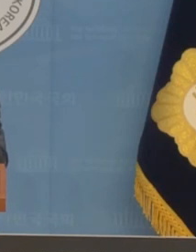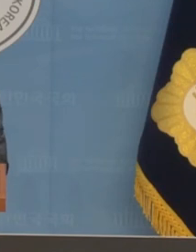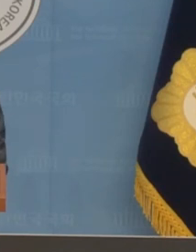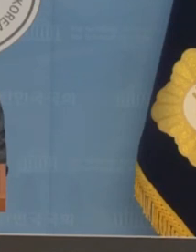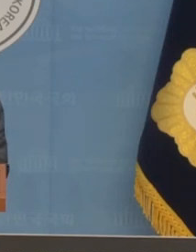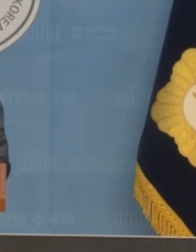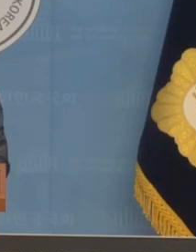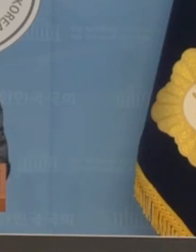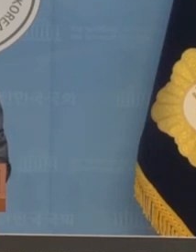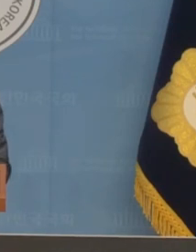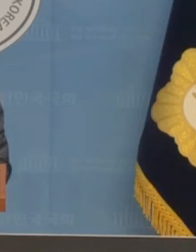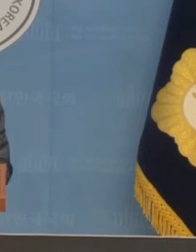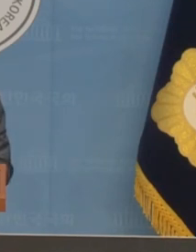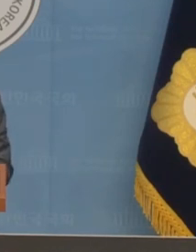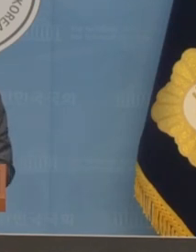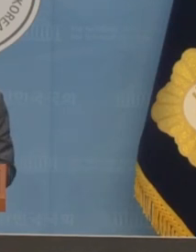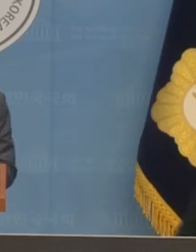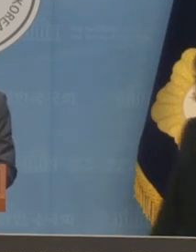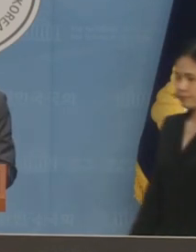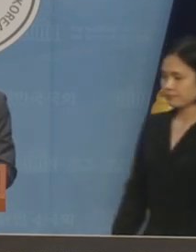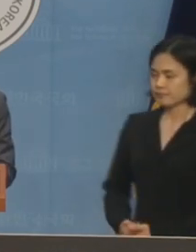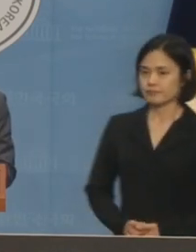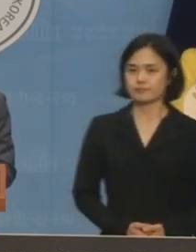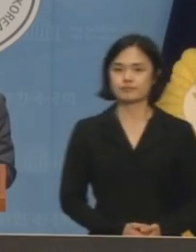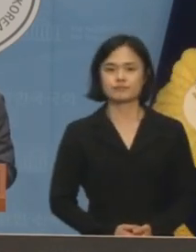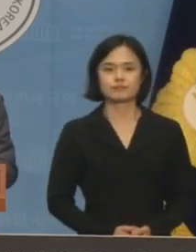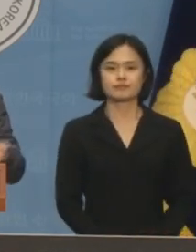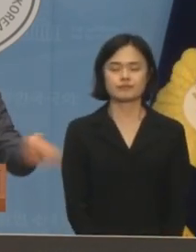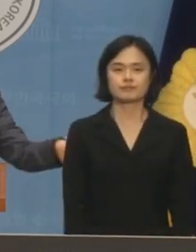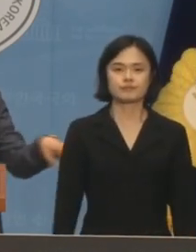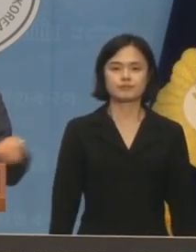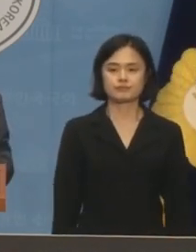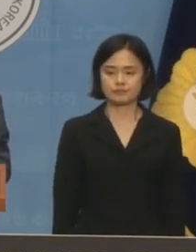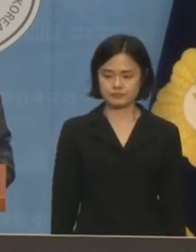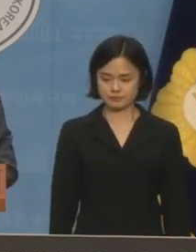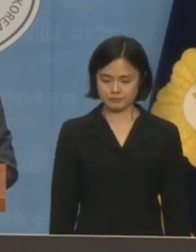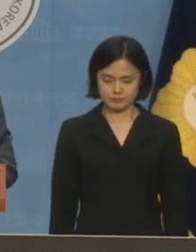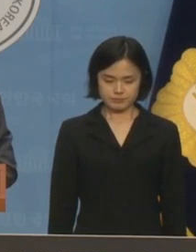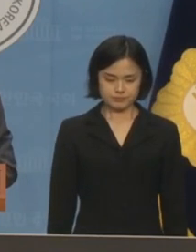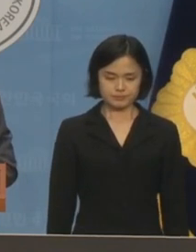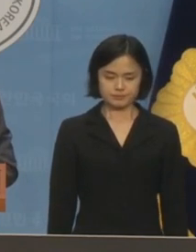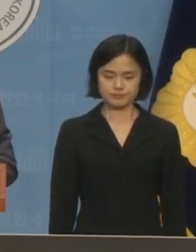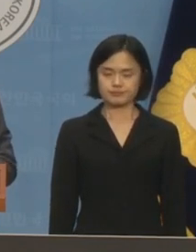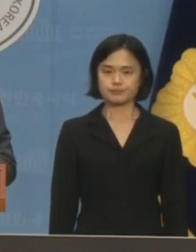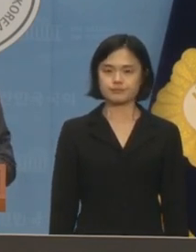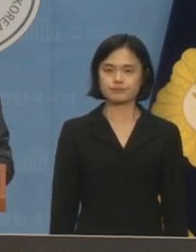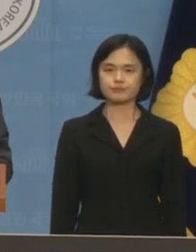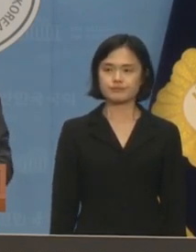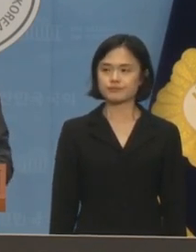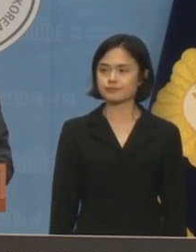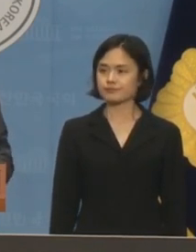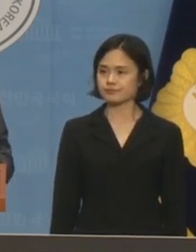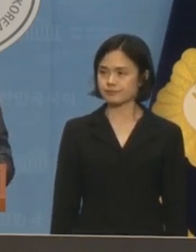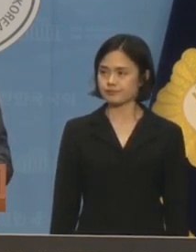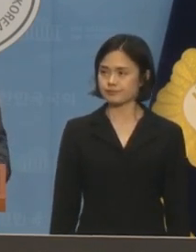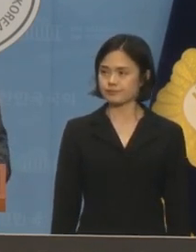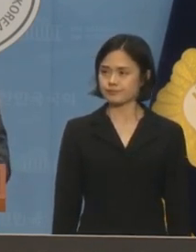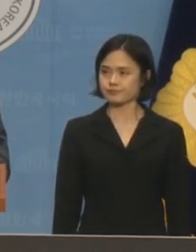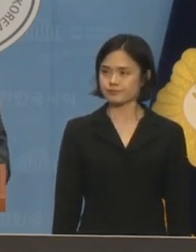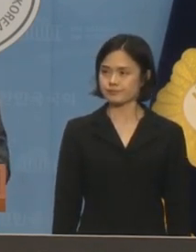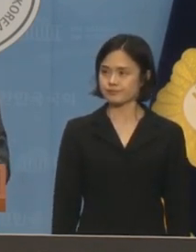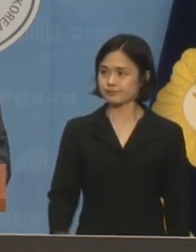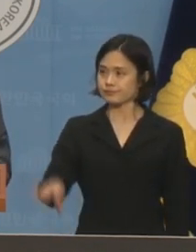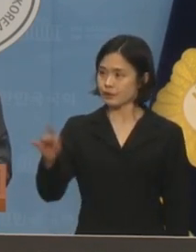일단 윤상현 의원이 오고 계시니까요. 오시는 분들은 일단 정렬해 주시기 바라고요. 윤상현 의원이 오시면 바로